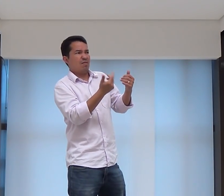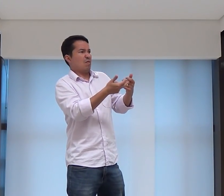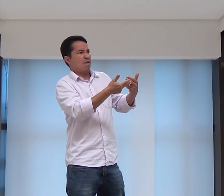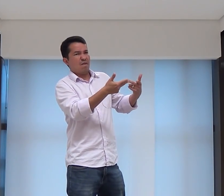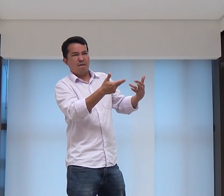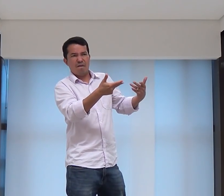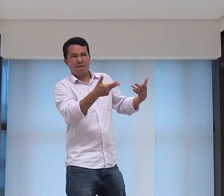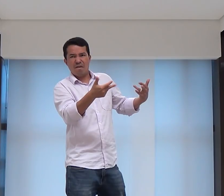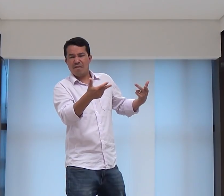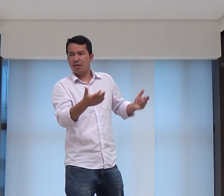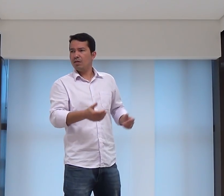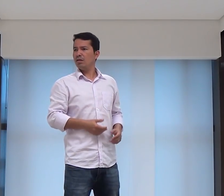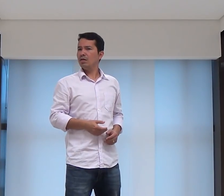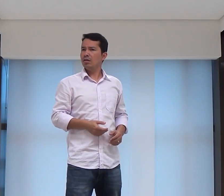Não, vamos fazer isso, aquilo.